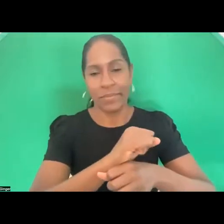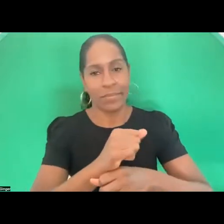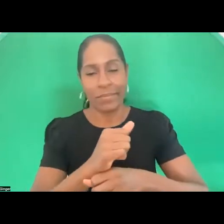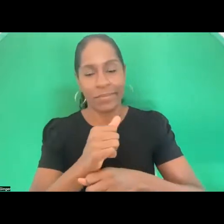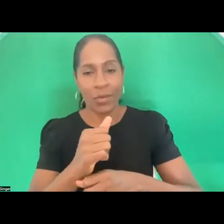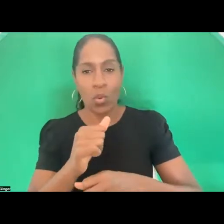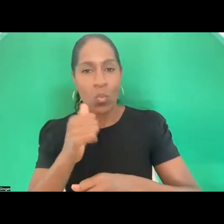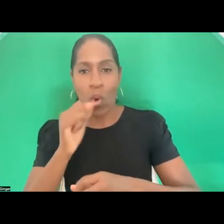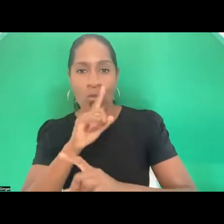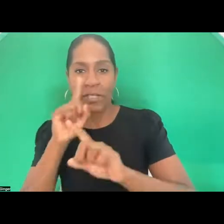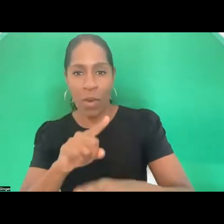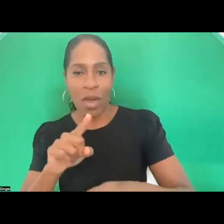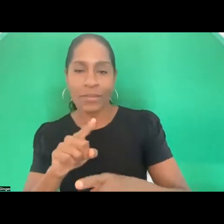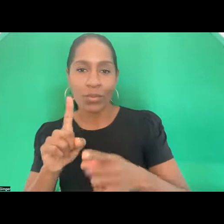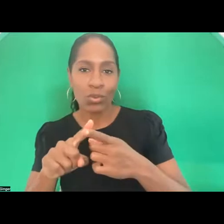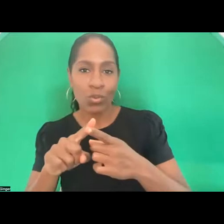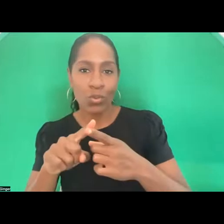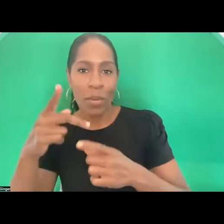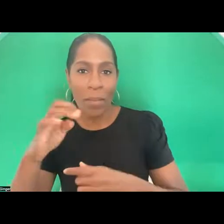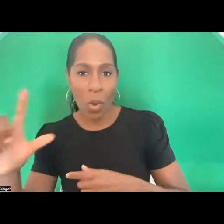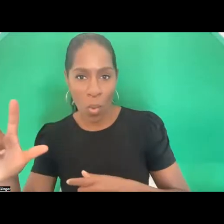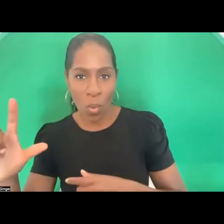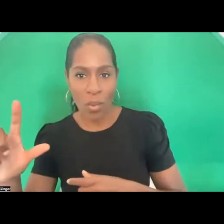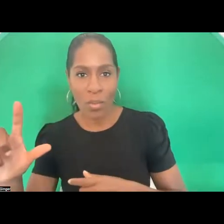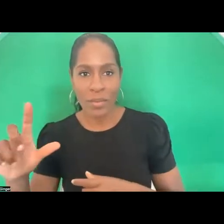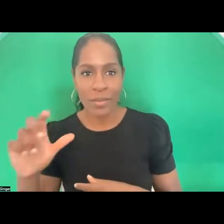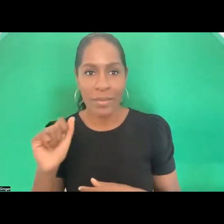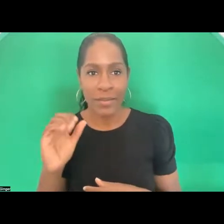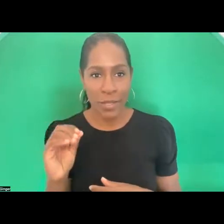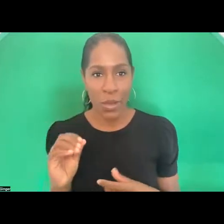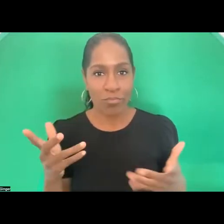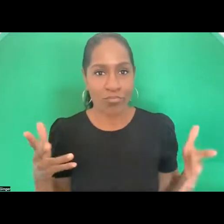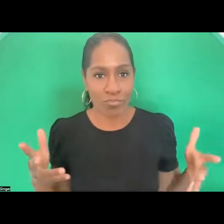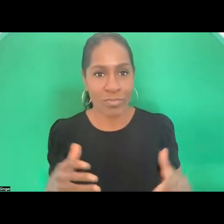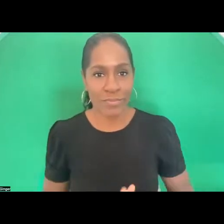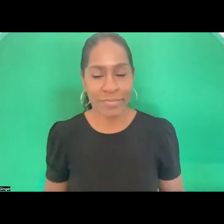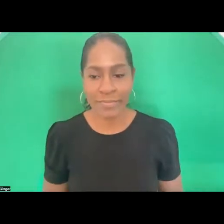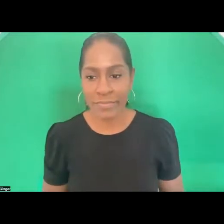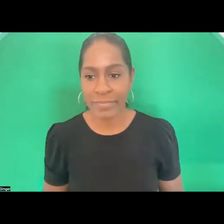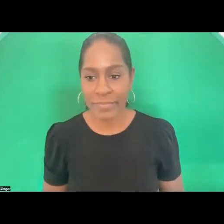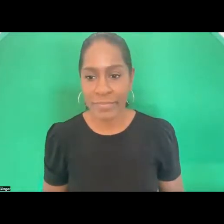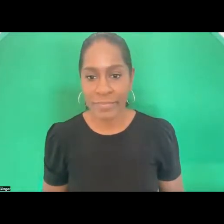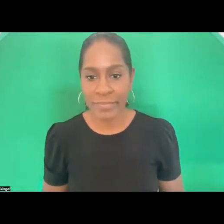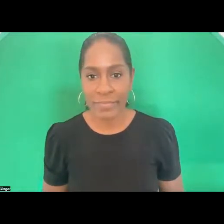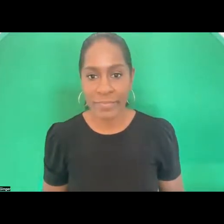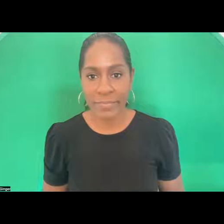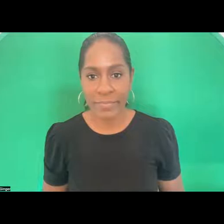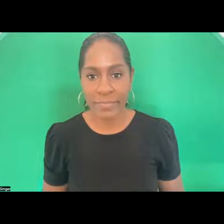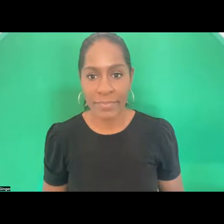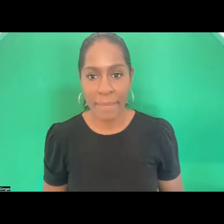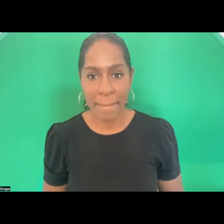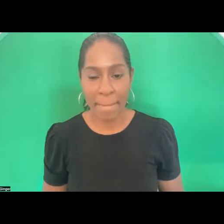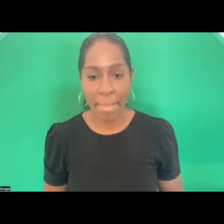nosotros tampoco pueden responder a la encuesta y creo que llegamos al fin de esto